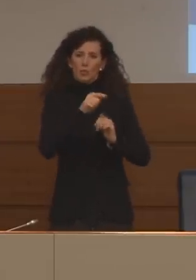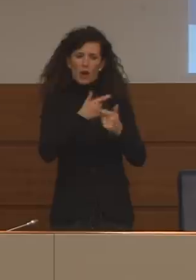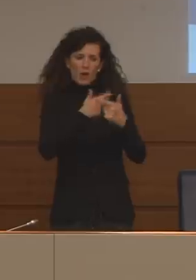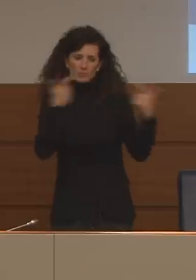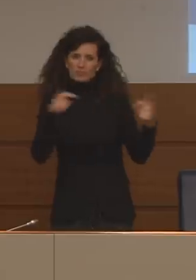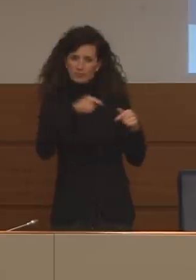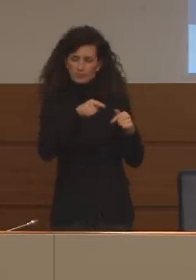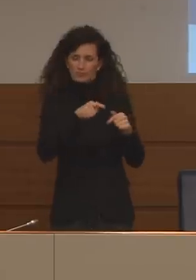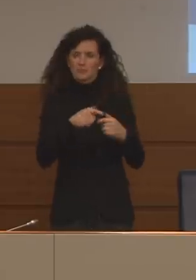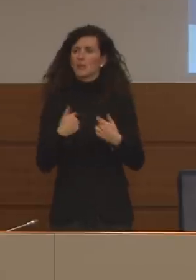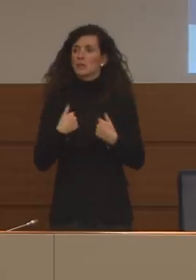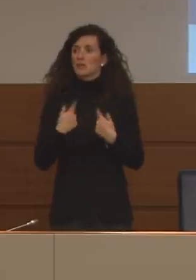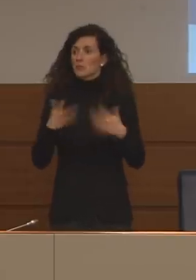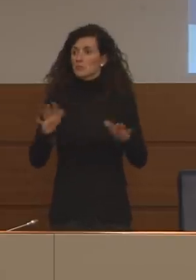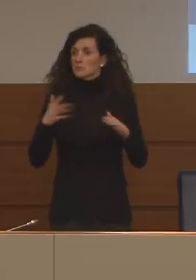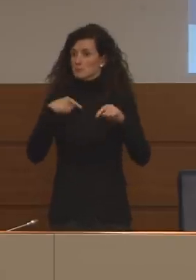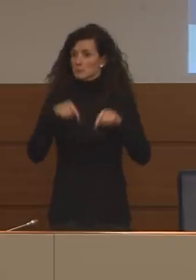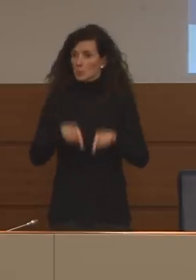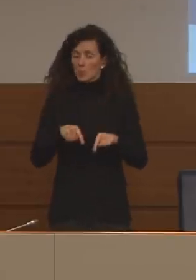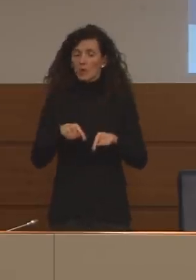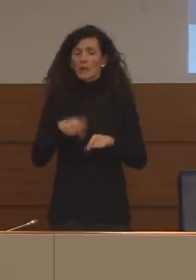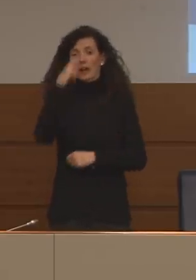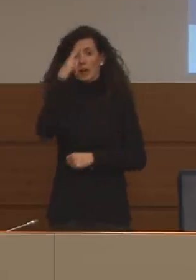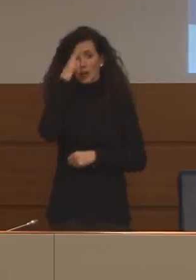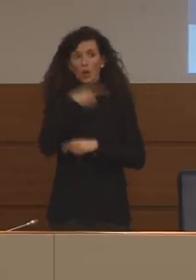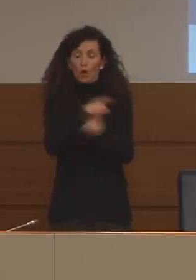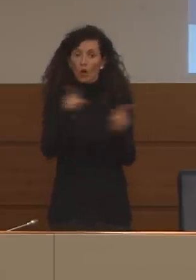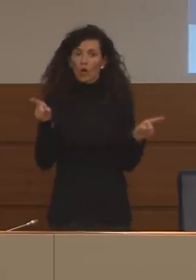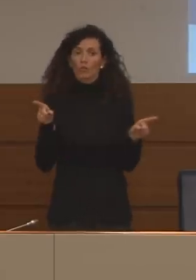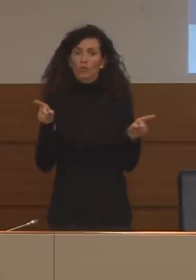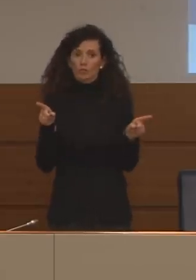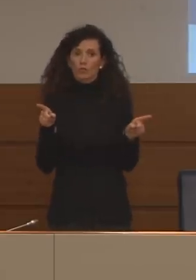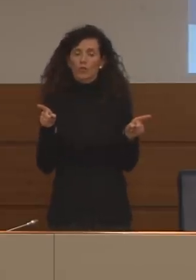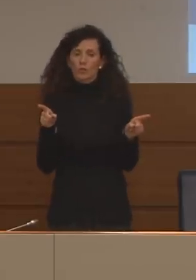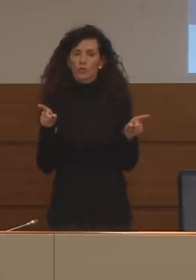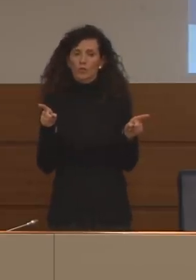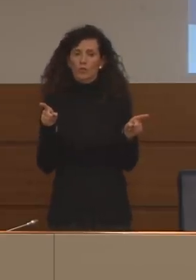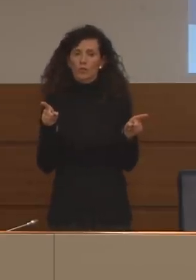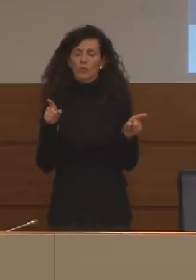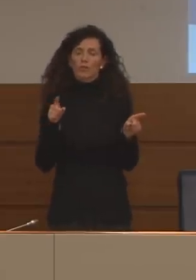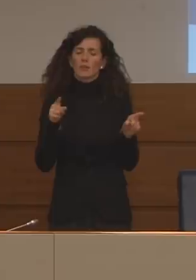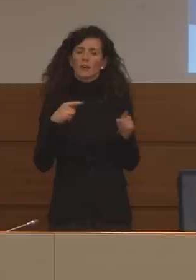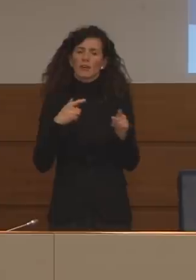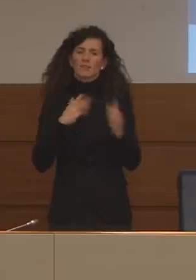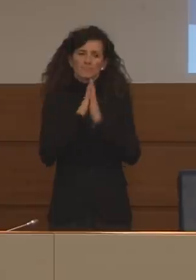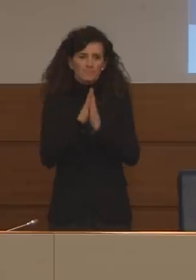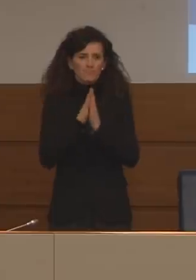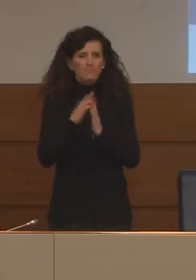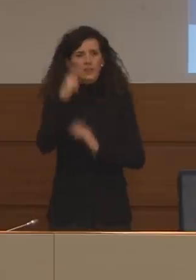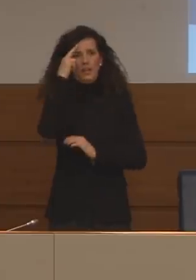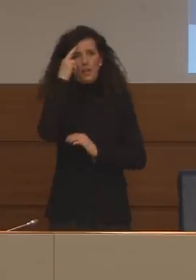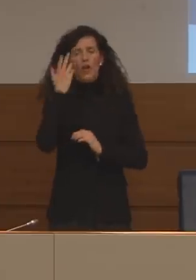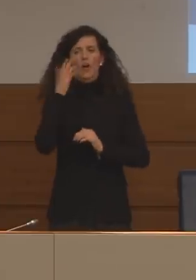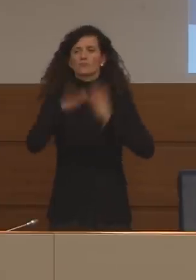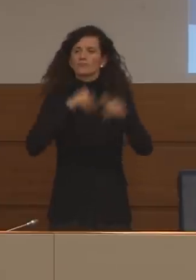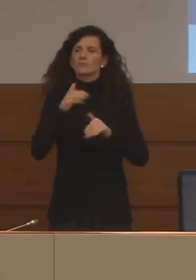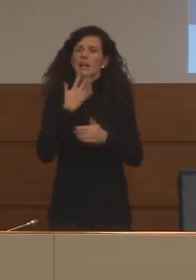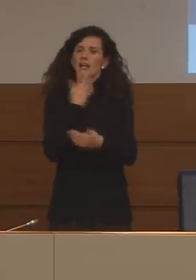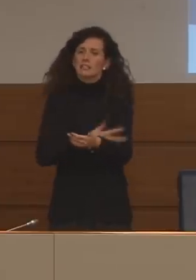mi fermerei qui ricordando l'appello al sangue ricordando